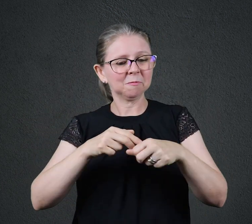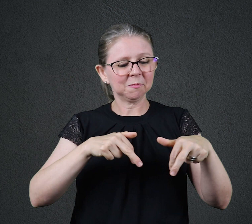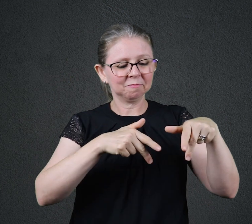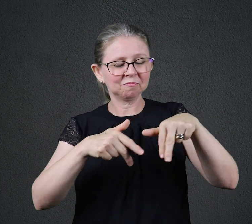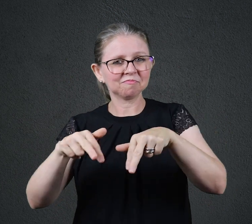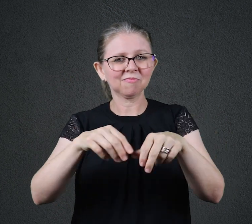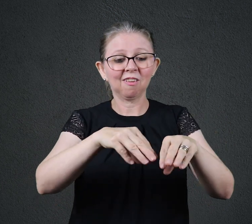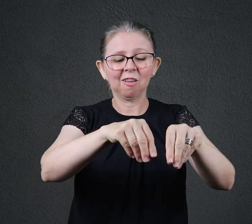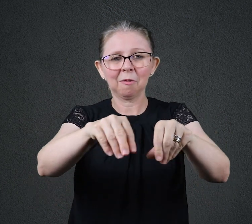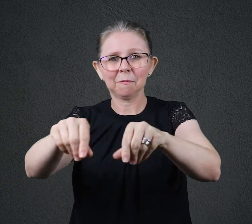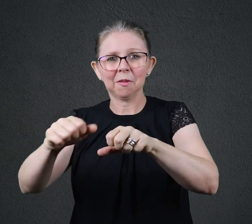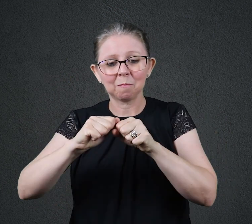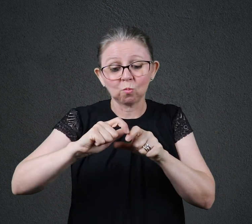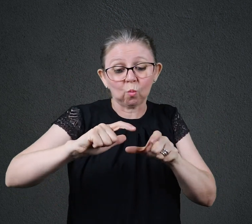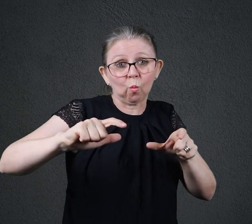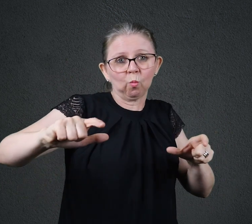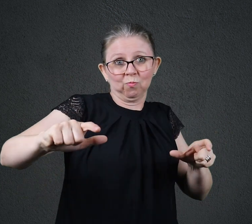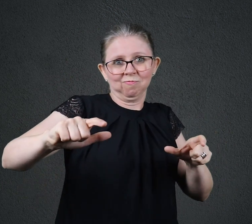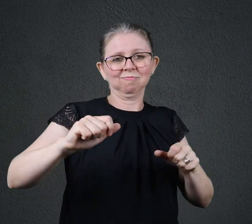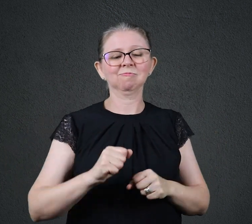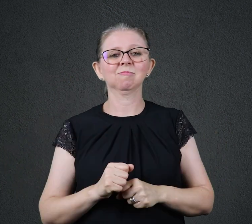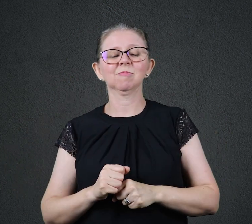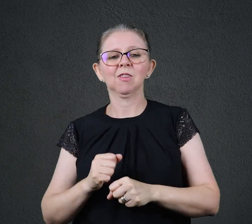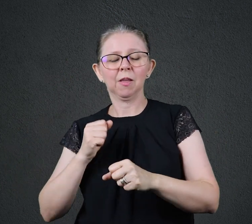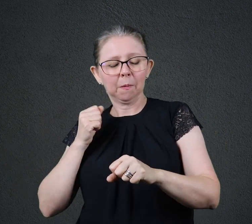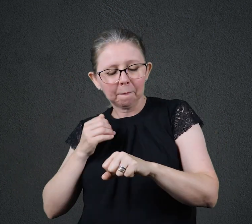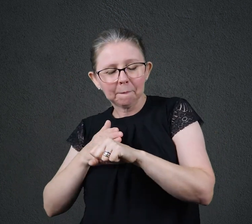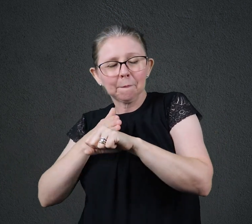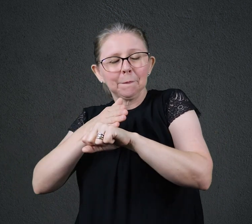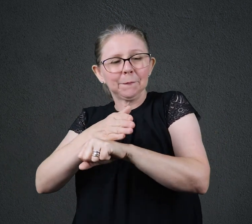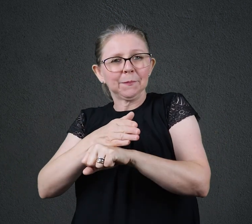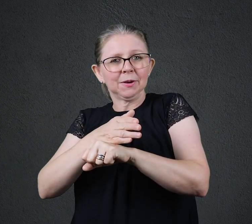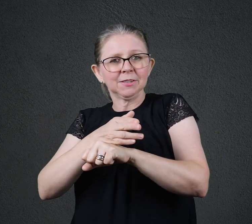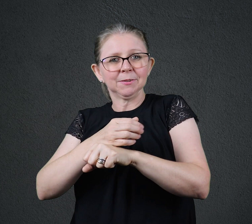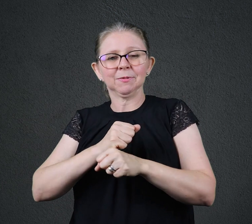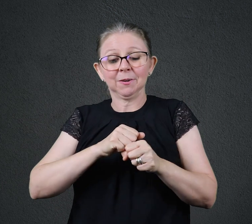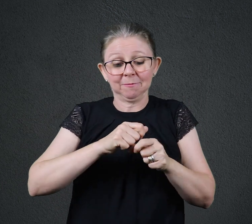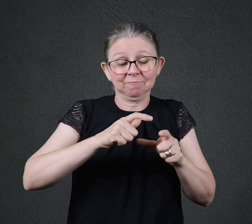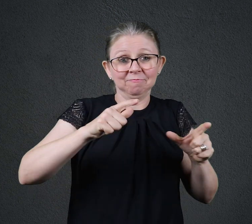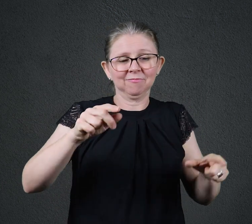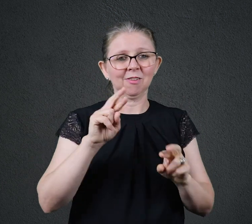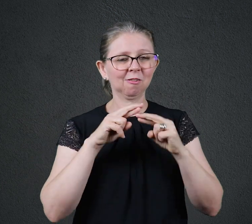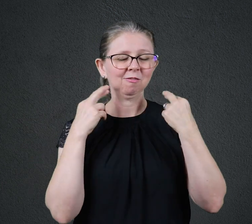Contribuir para a expansão do reino de Deus não é obrigação, mas privilégio. Você